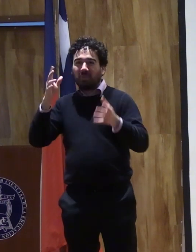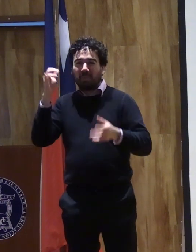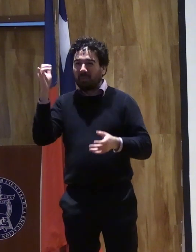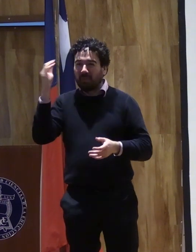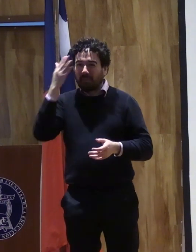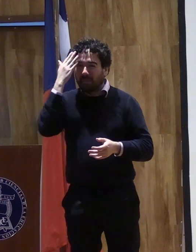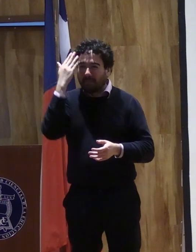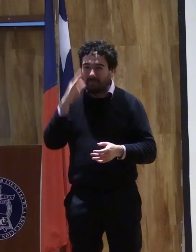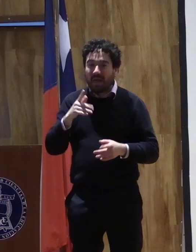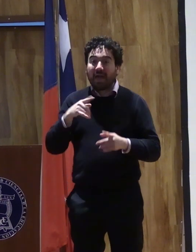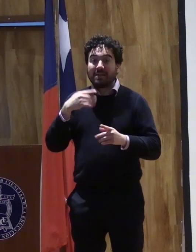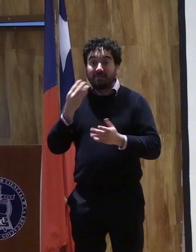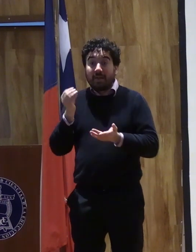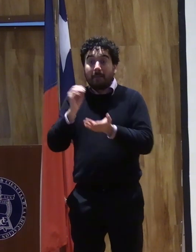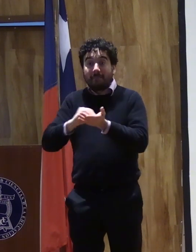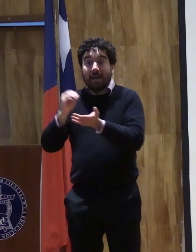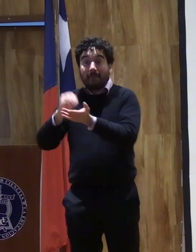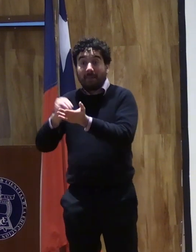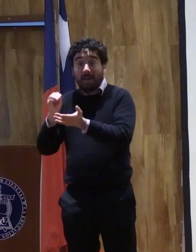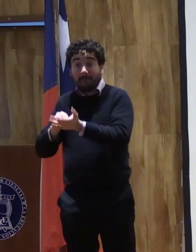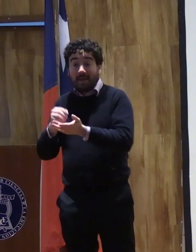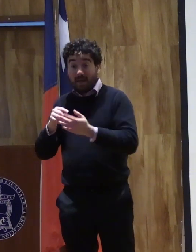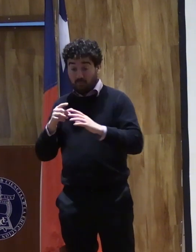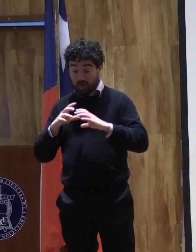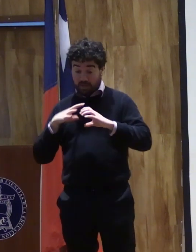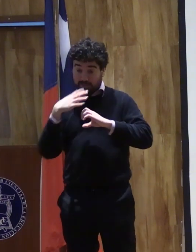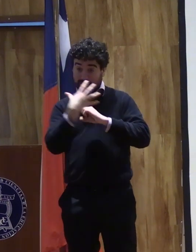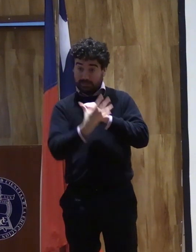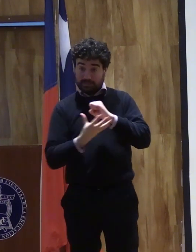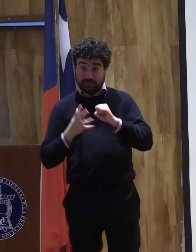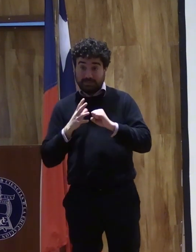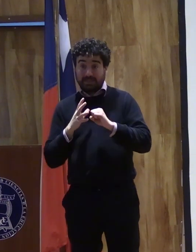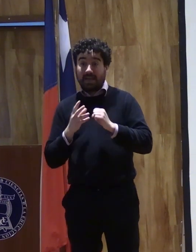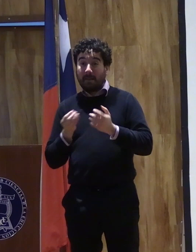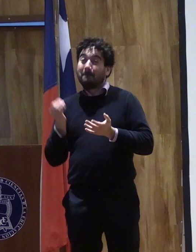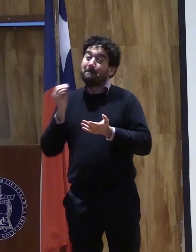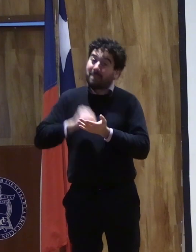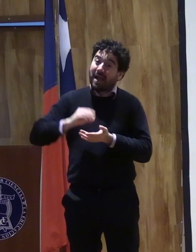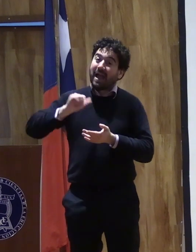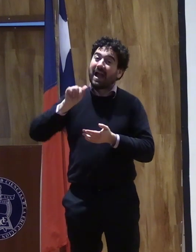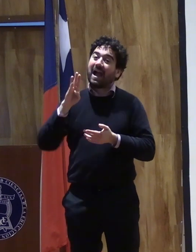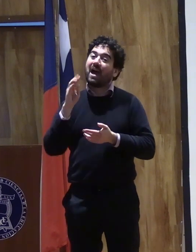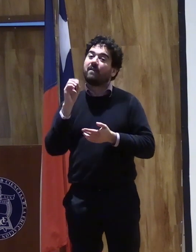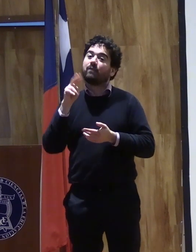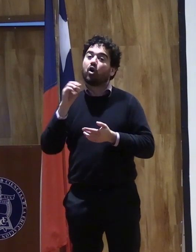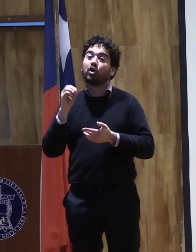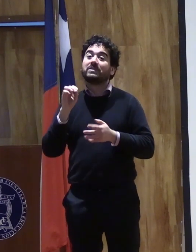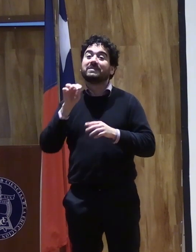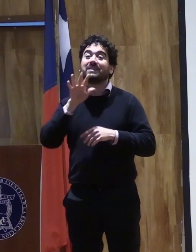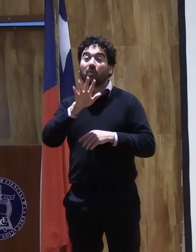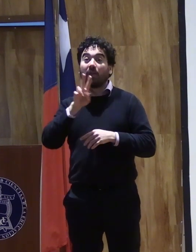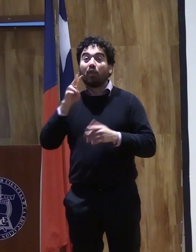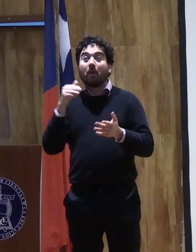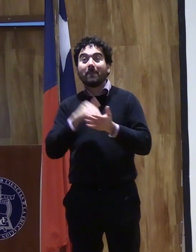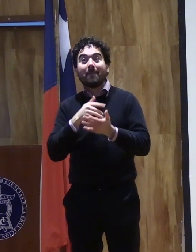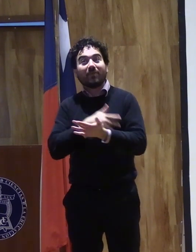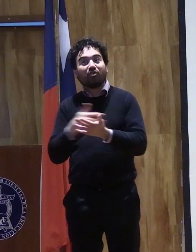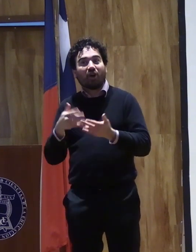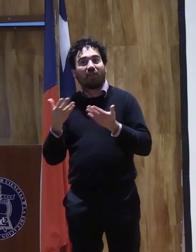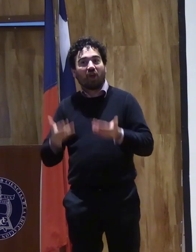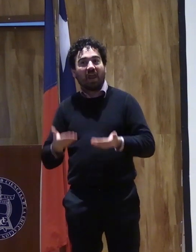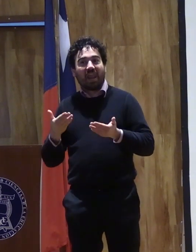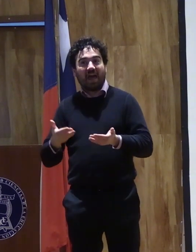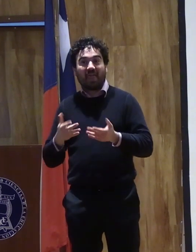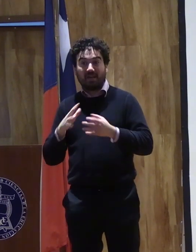anhídrido carbónico de la atmósfera en 52.000 millones de toneladas, el efecto de